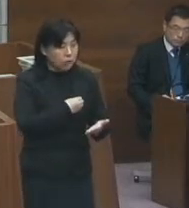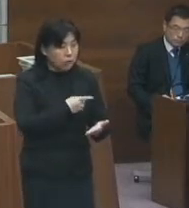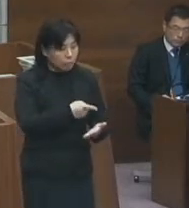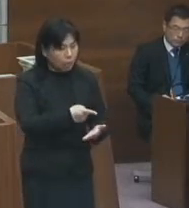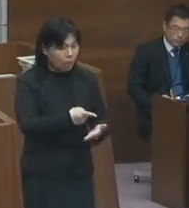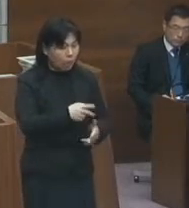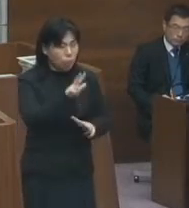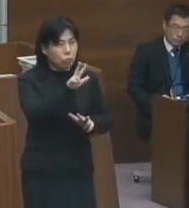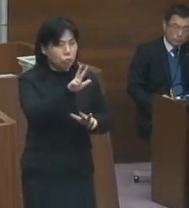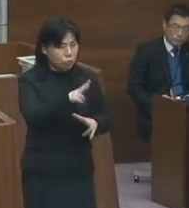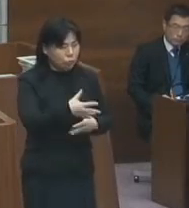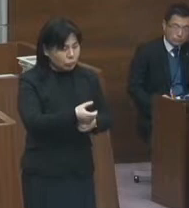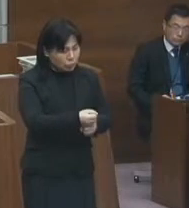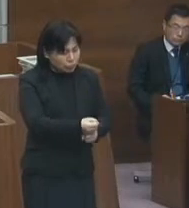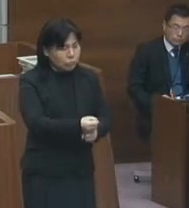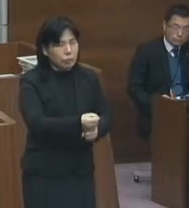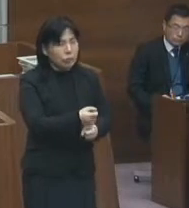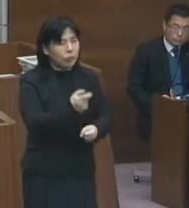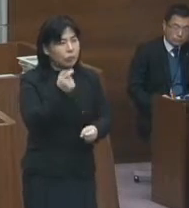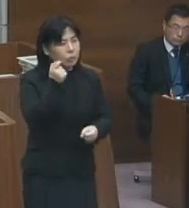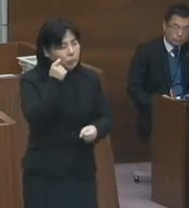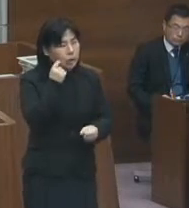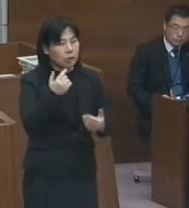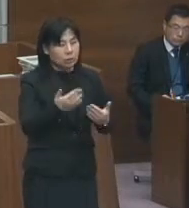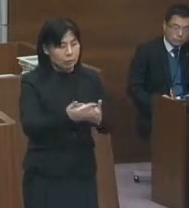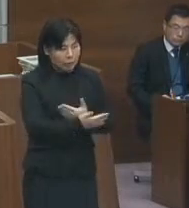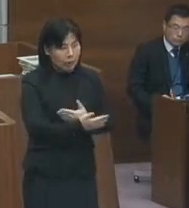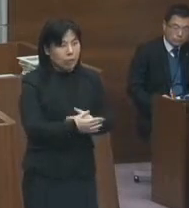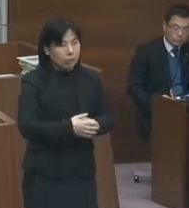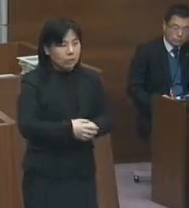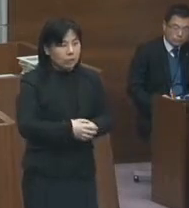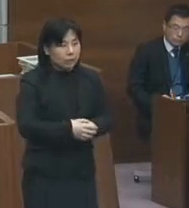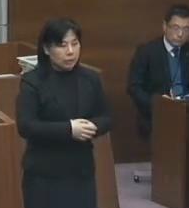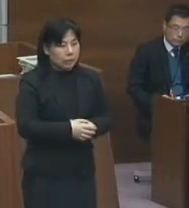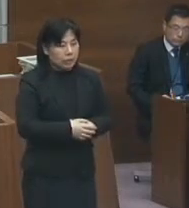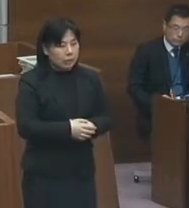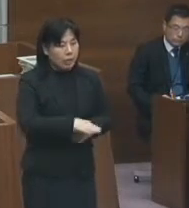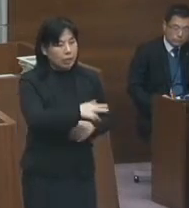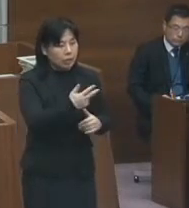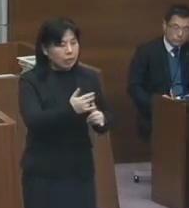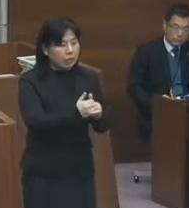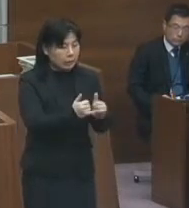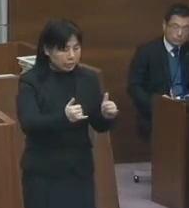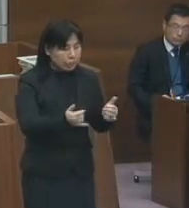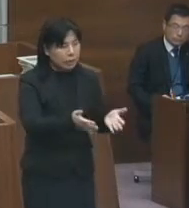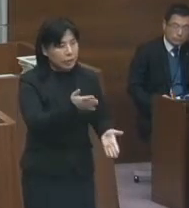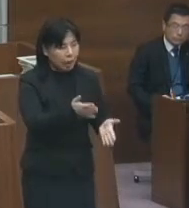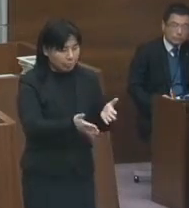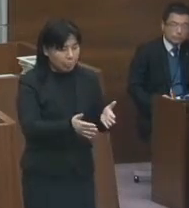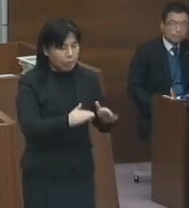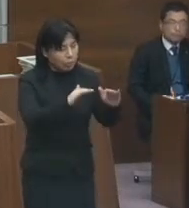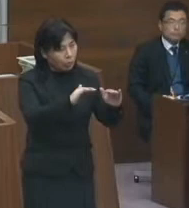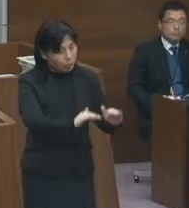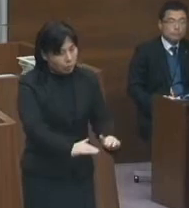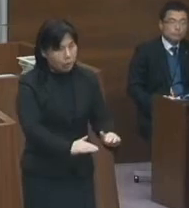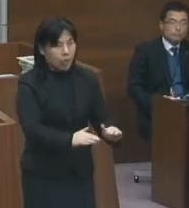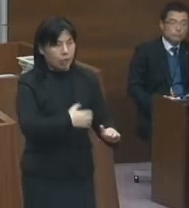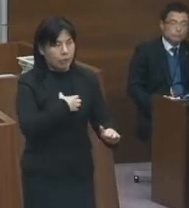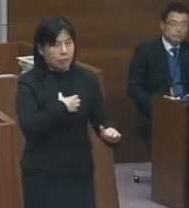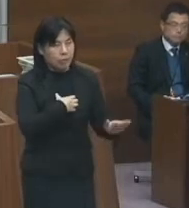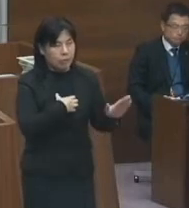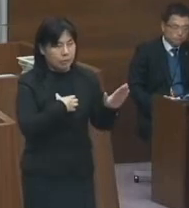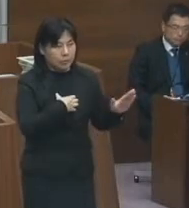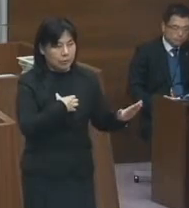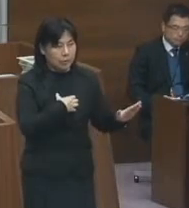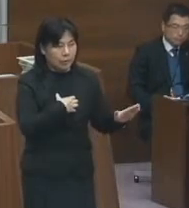が乱れ、それが正常な業務運営の妨げ、ひいては市民サービスの低下につながることとなります。本